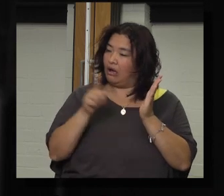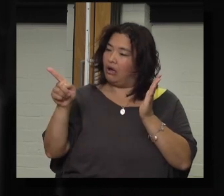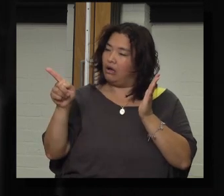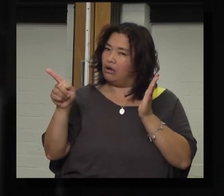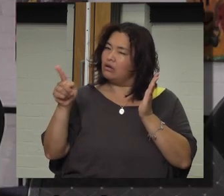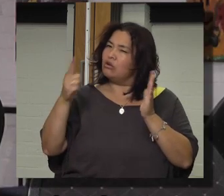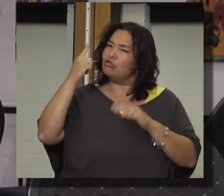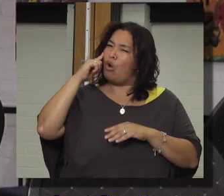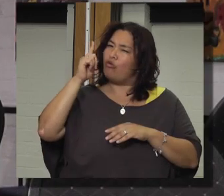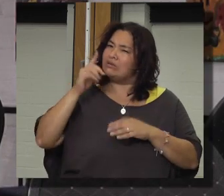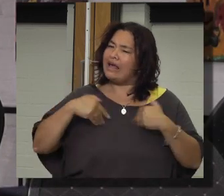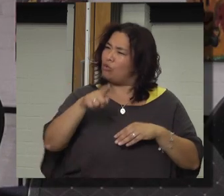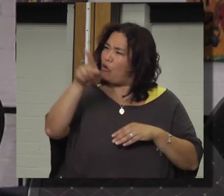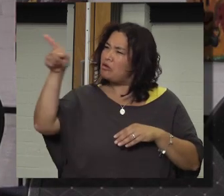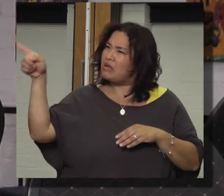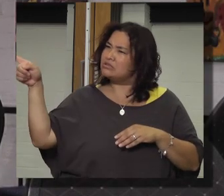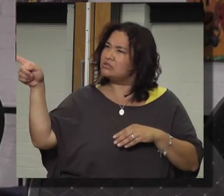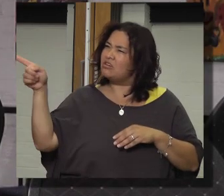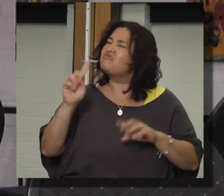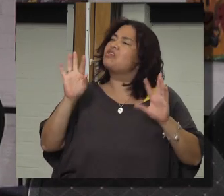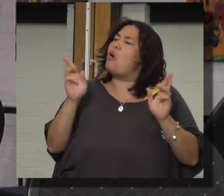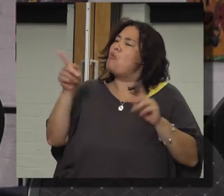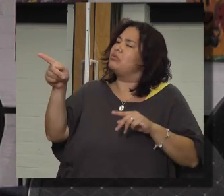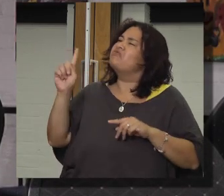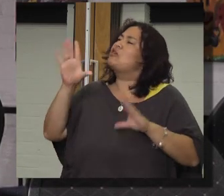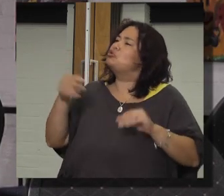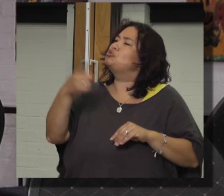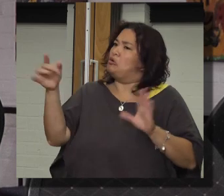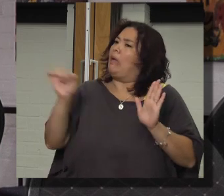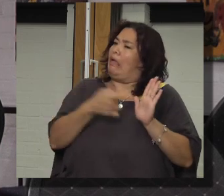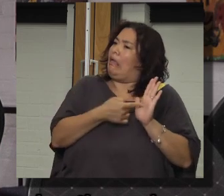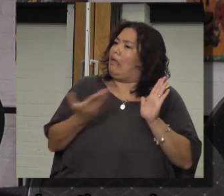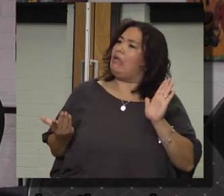daarmee gaan doen? Ja, eigenlijk herhaling van wat ik net zei.